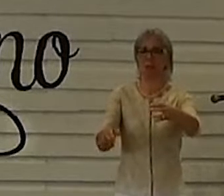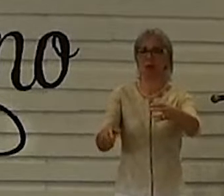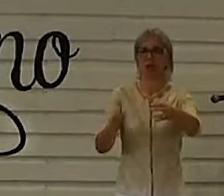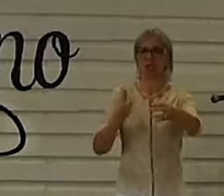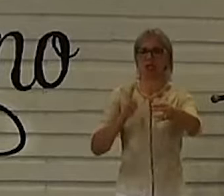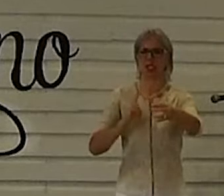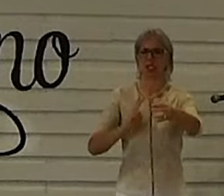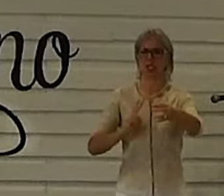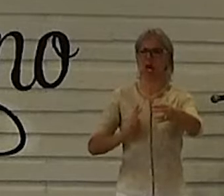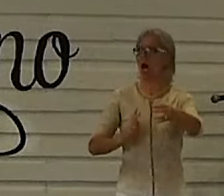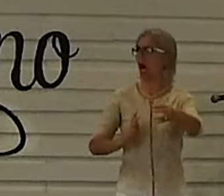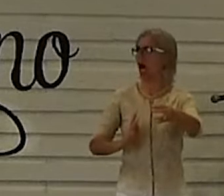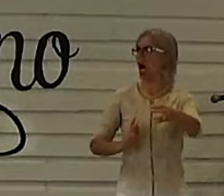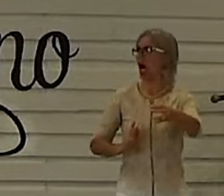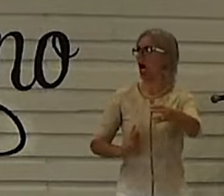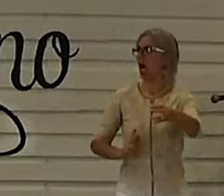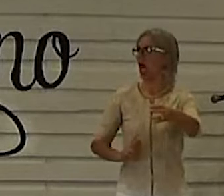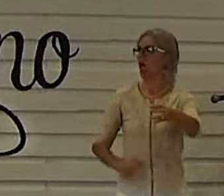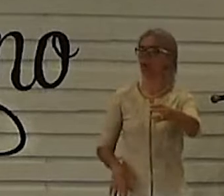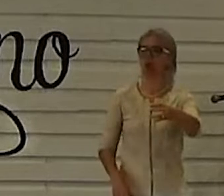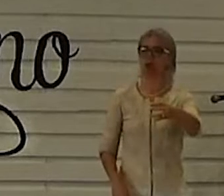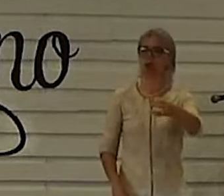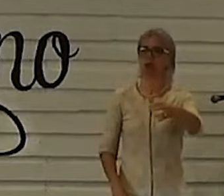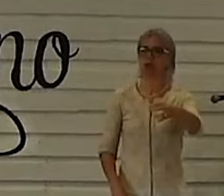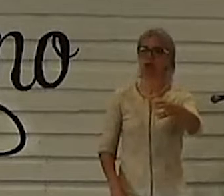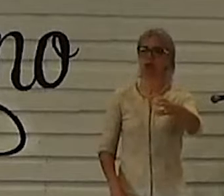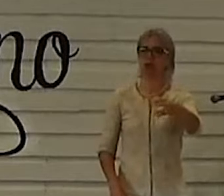con tanto d'acqua così.